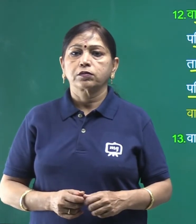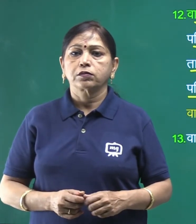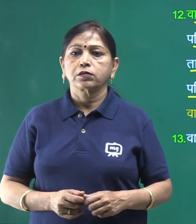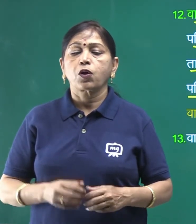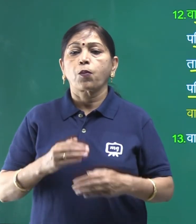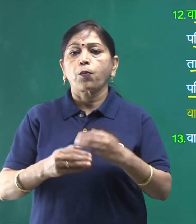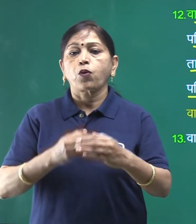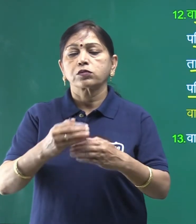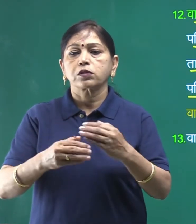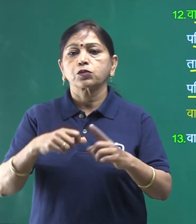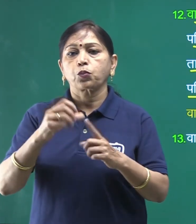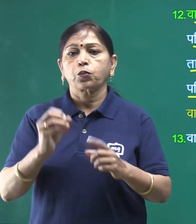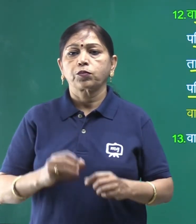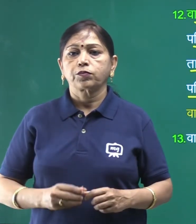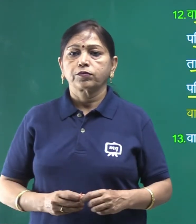प्रक्रिया को